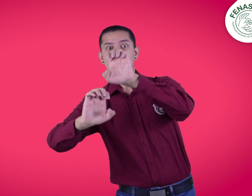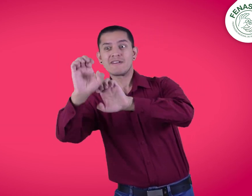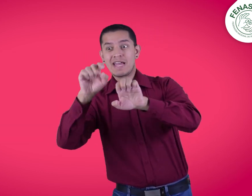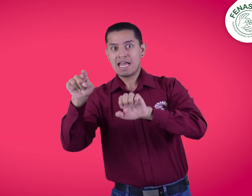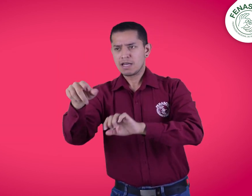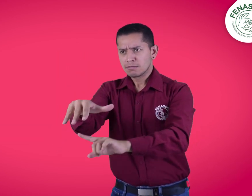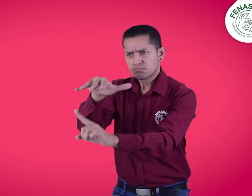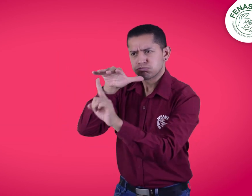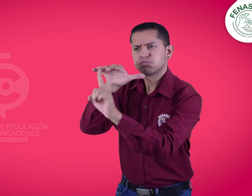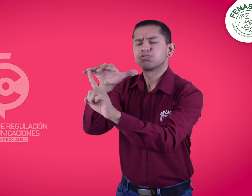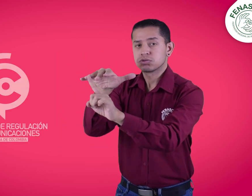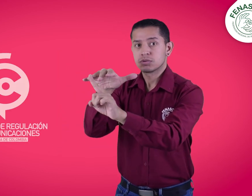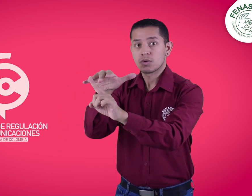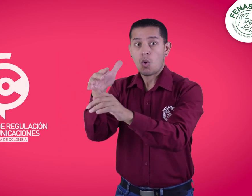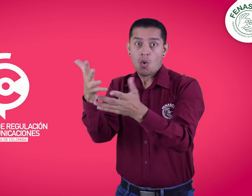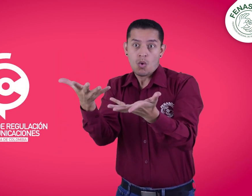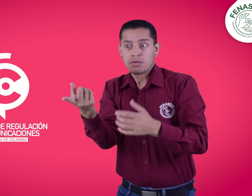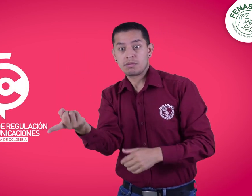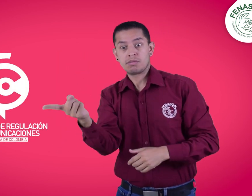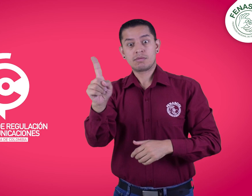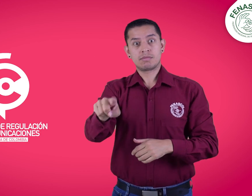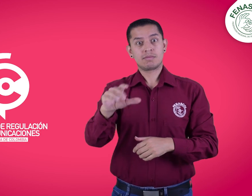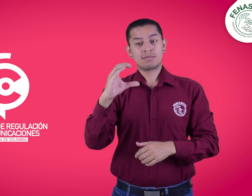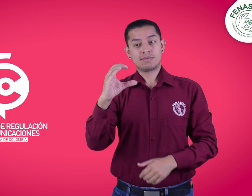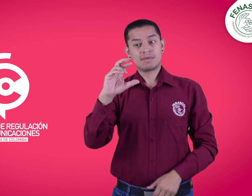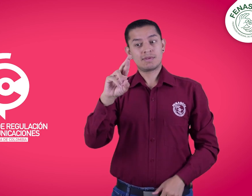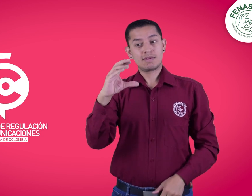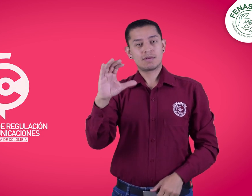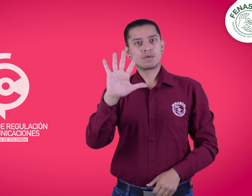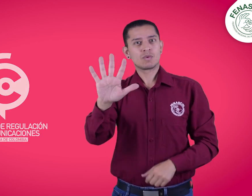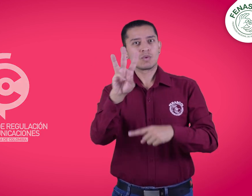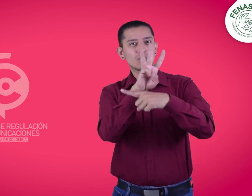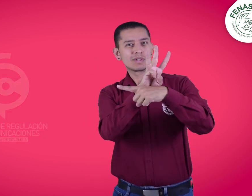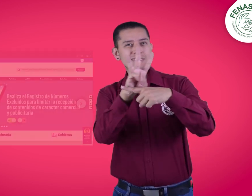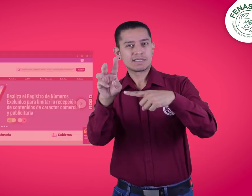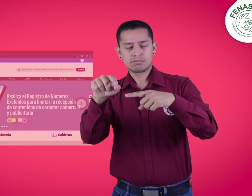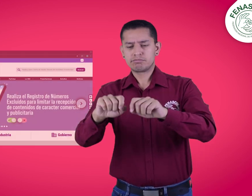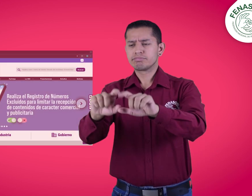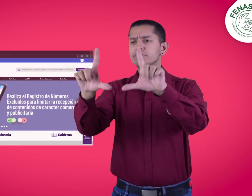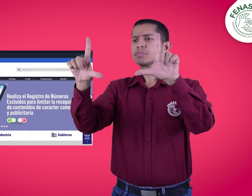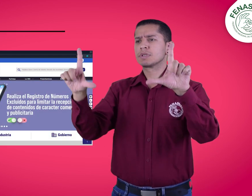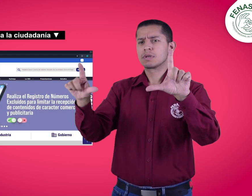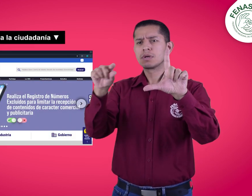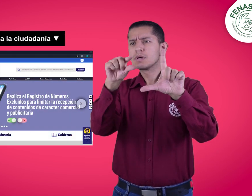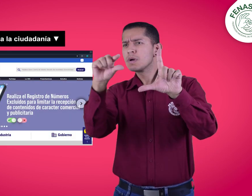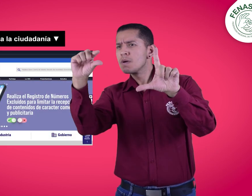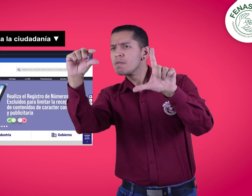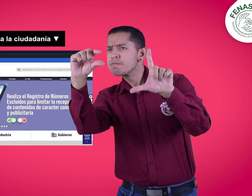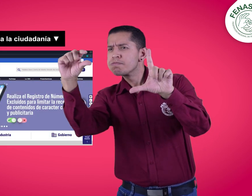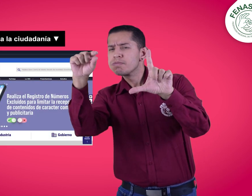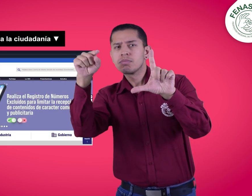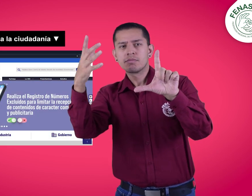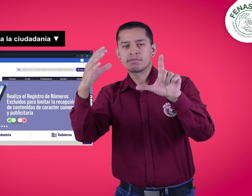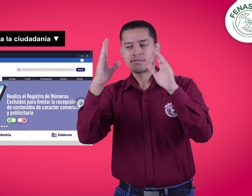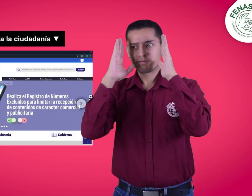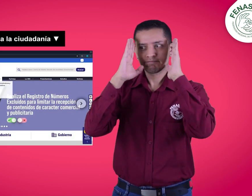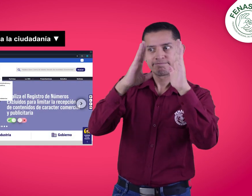defensor del televidente de cada canal O en contacto con la crc por medio de su página web ingresando a